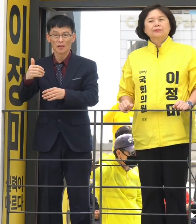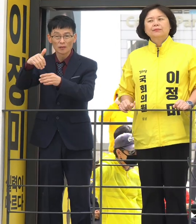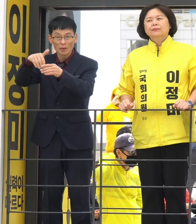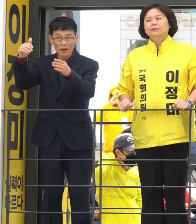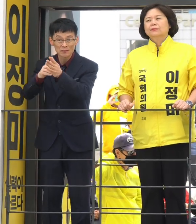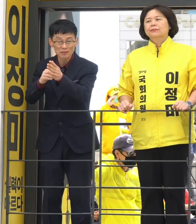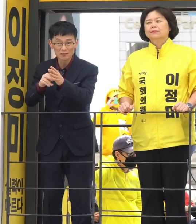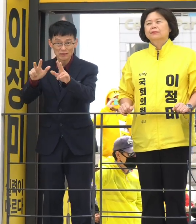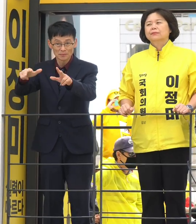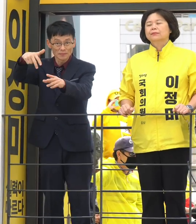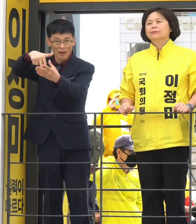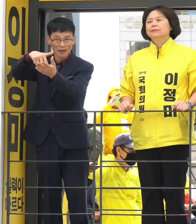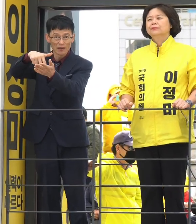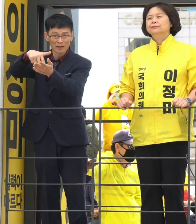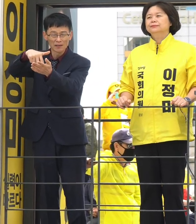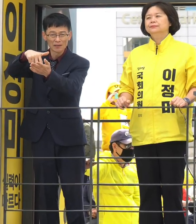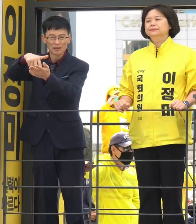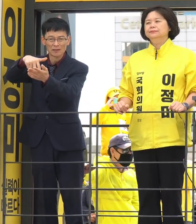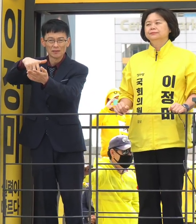사전투표까지 마친 지금